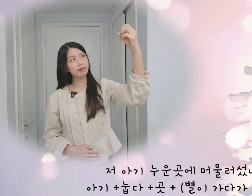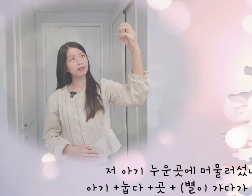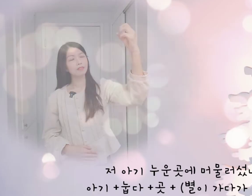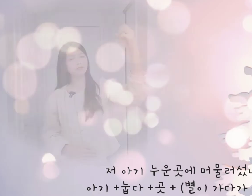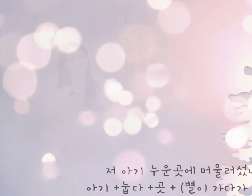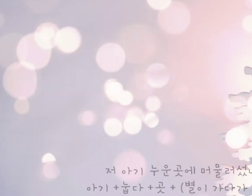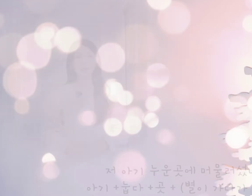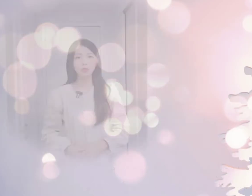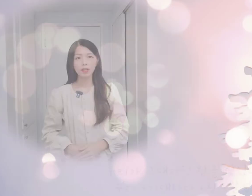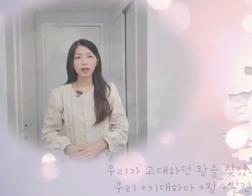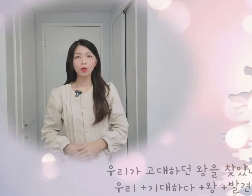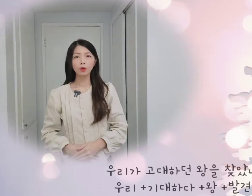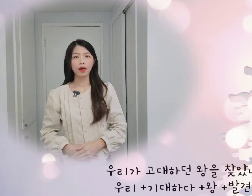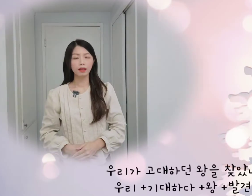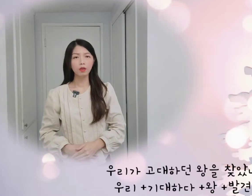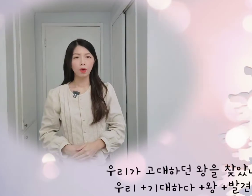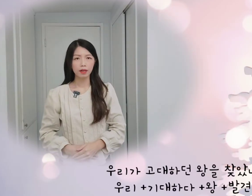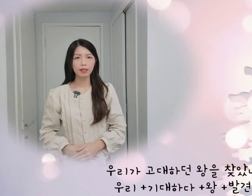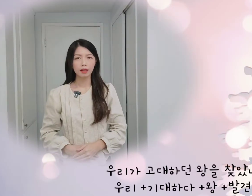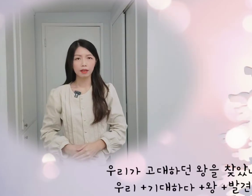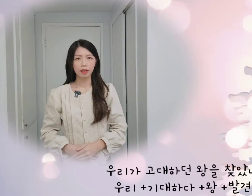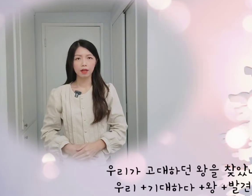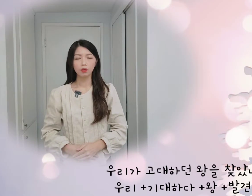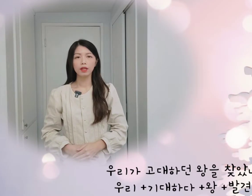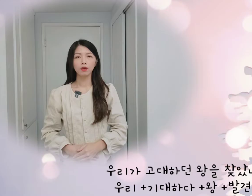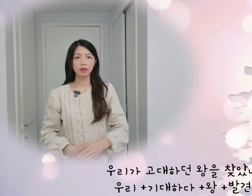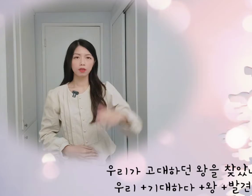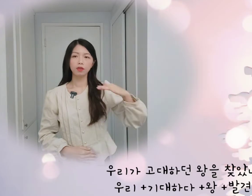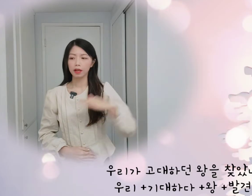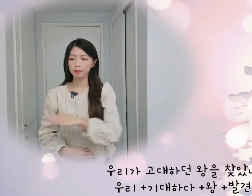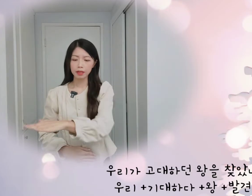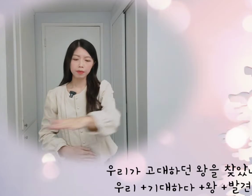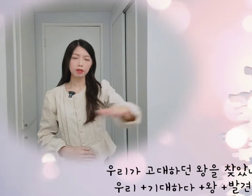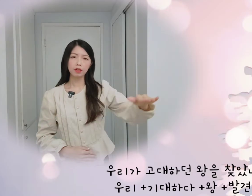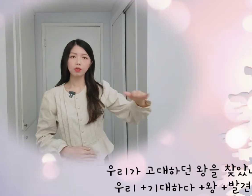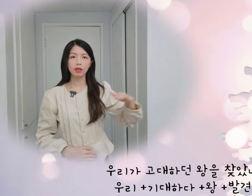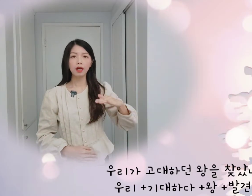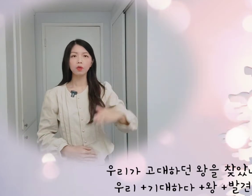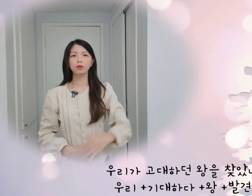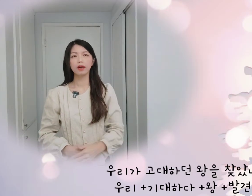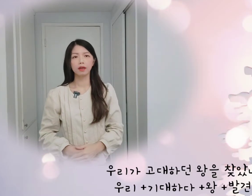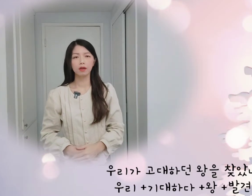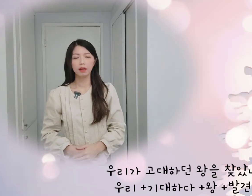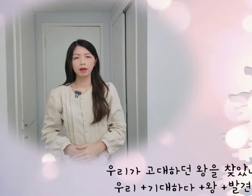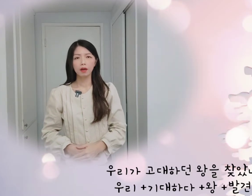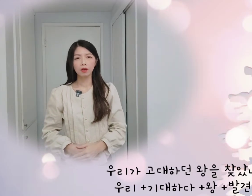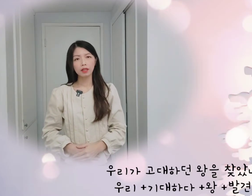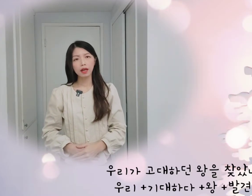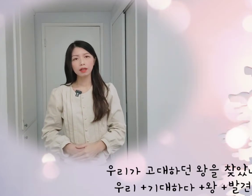섰네. 우리가 고대하던 왕을 찾았네. 우리라고 한 뜻의 수어는 아까 말씀드렸죠. 우리가